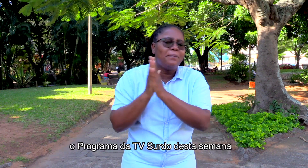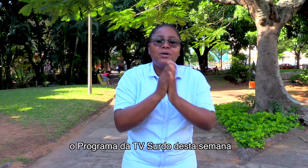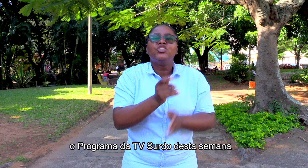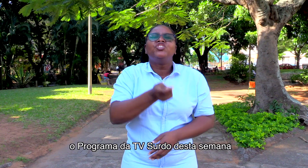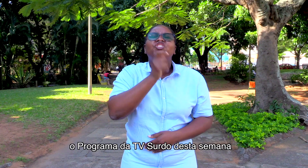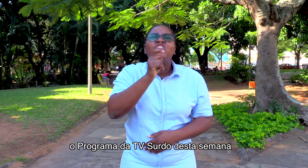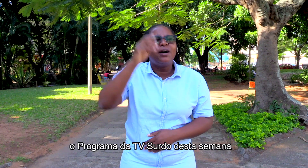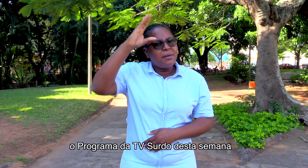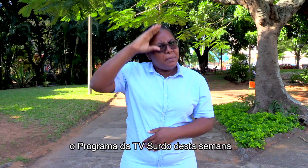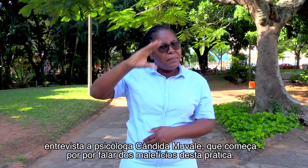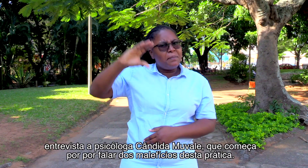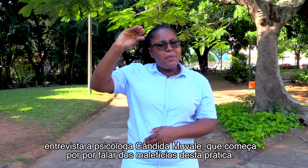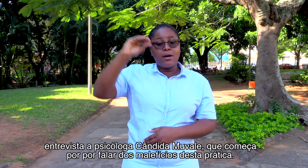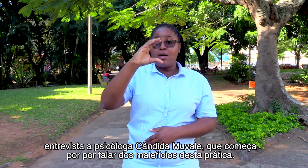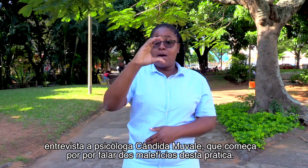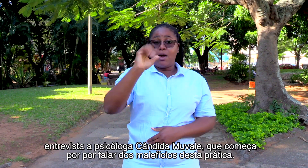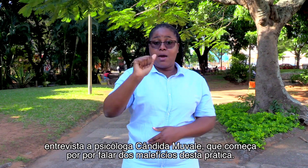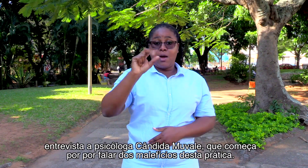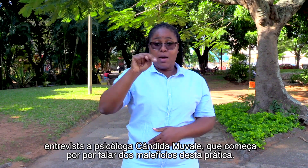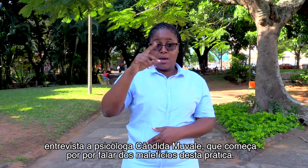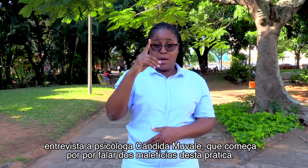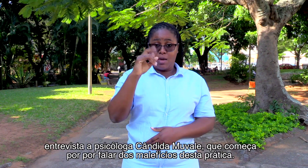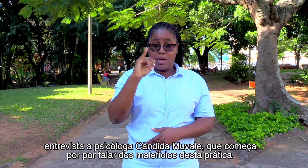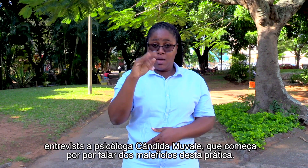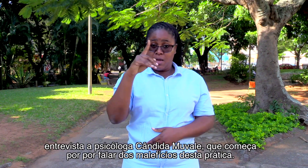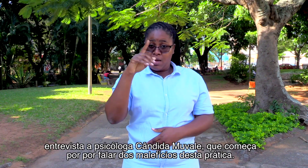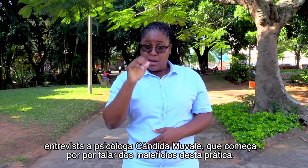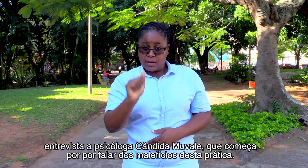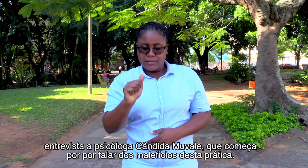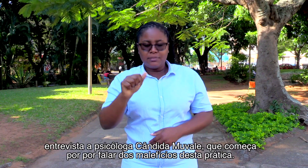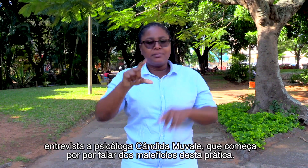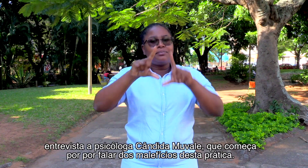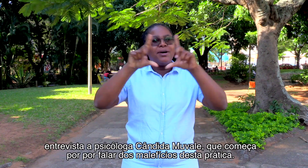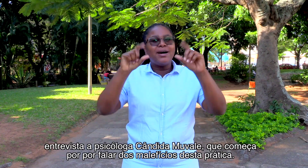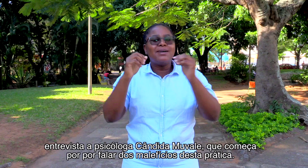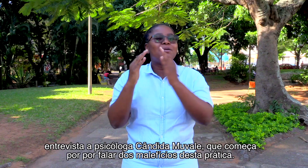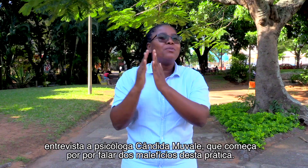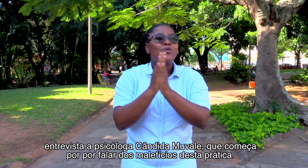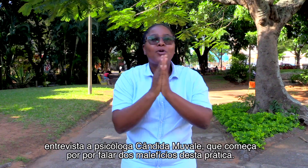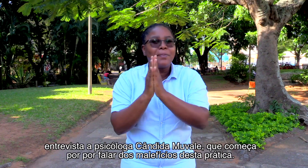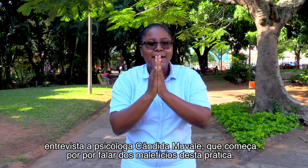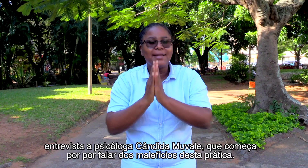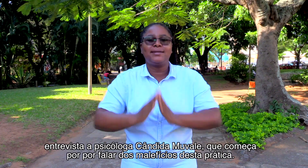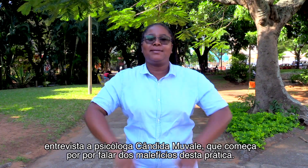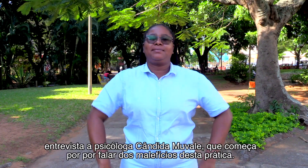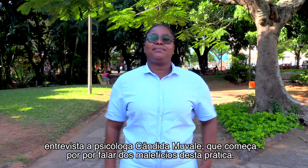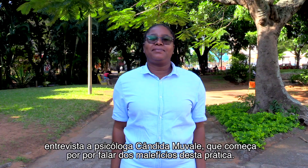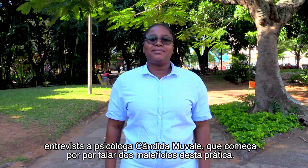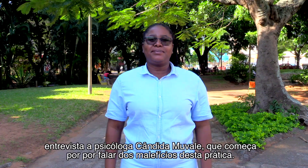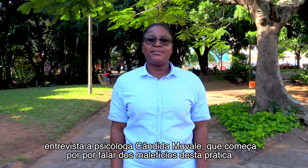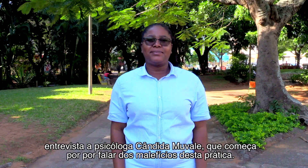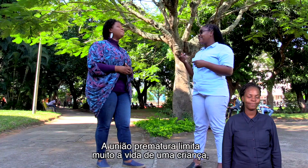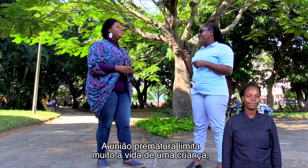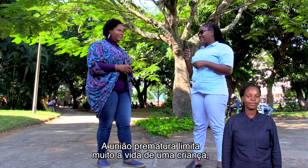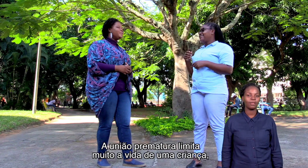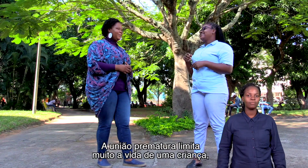TV Surdo desta semana entrevista a psicóloga Cândida Muvalde, que começa por falar dos malefícios desta